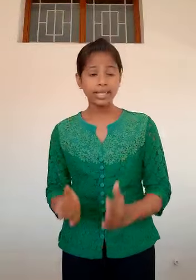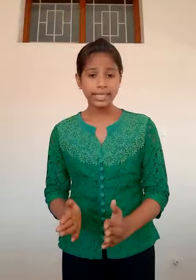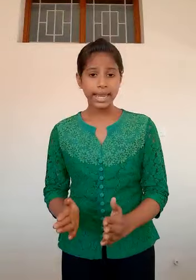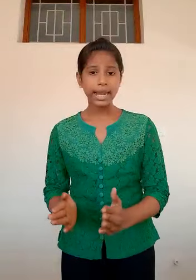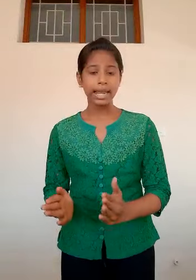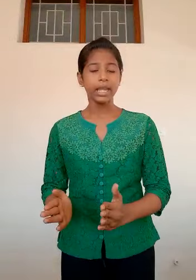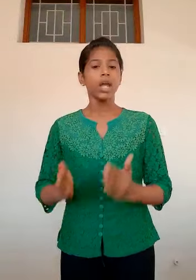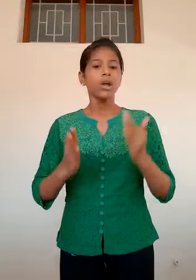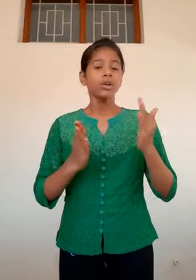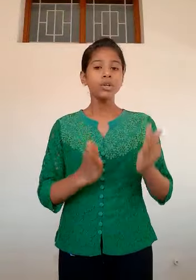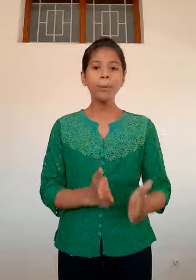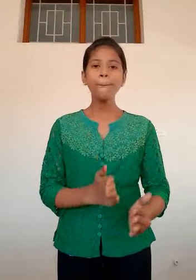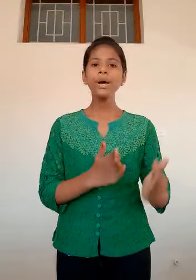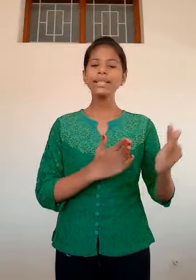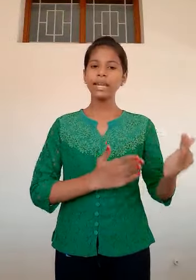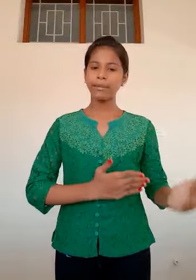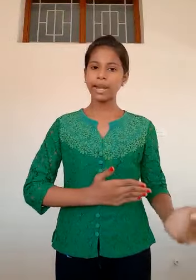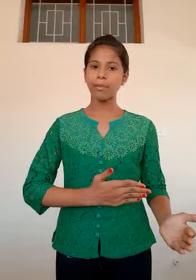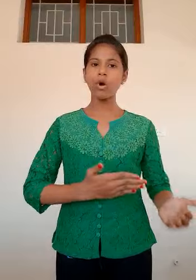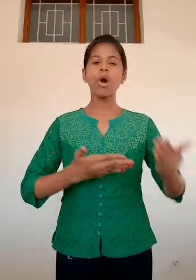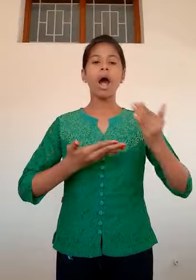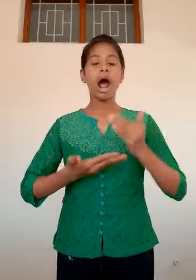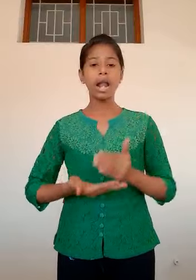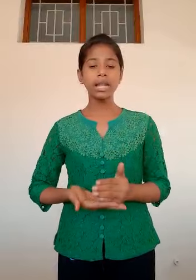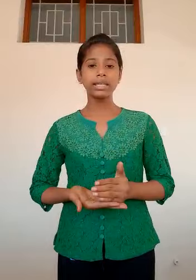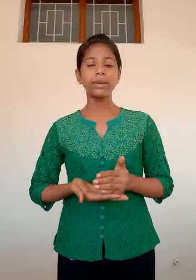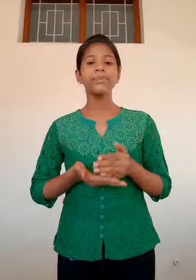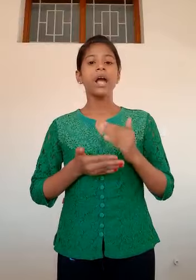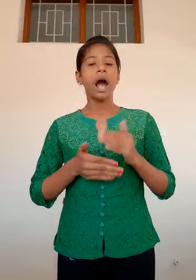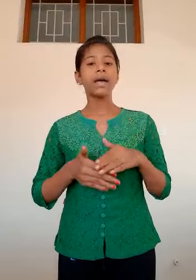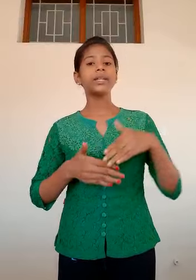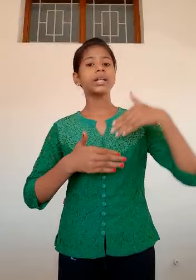principle